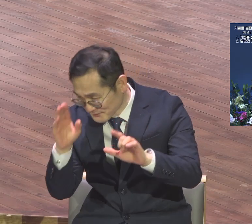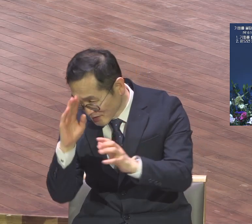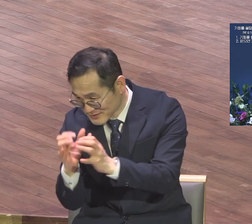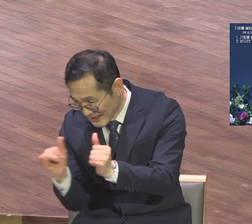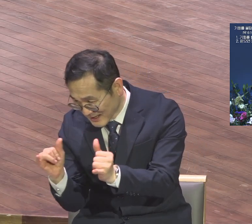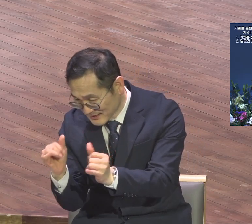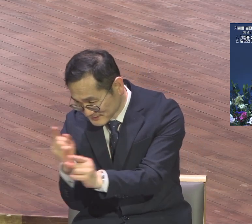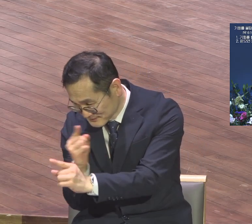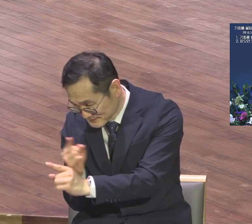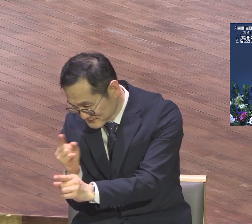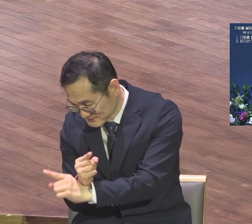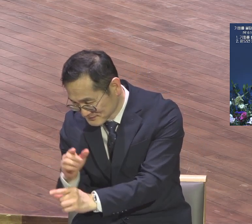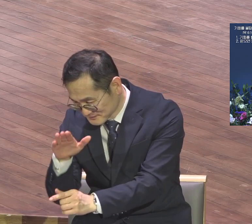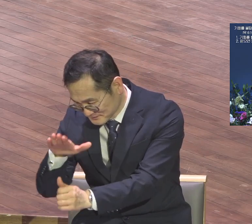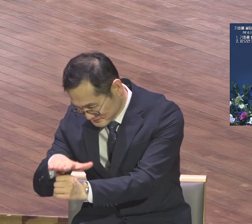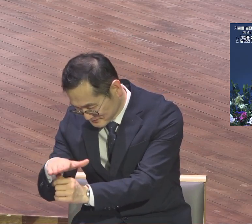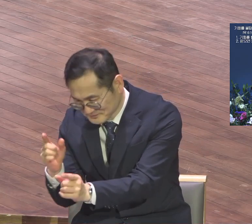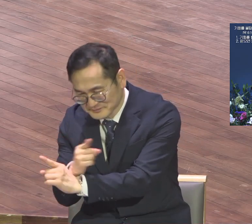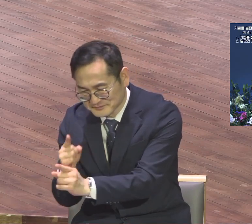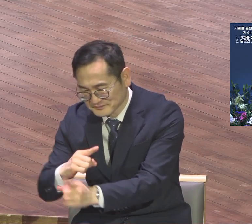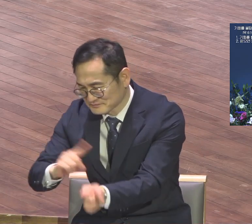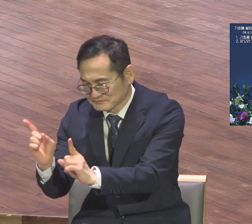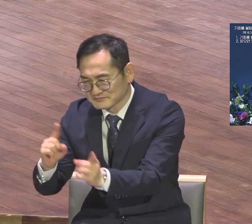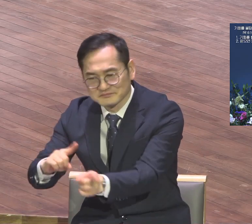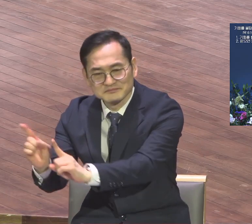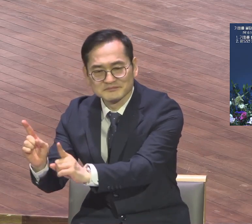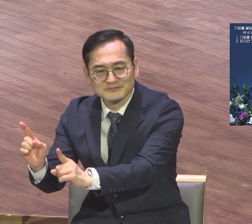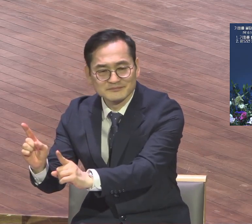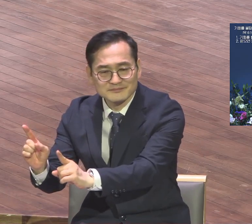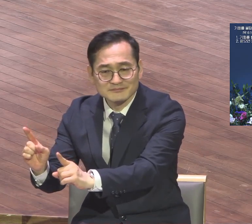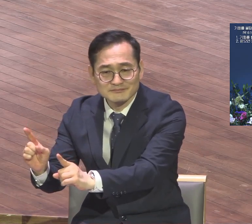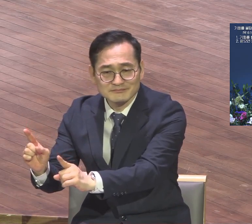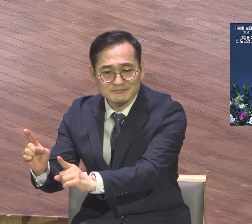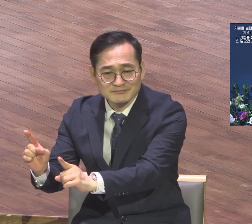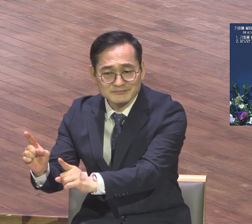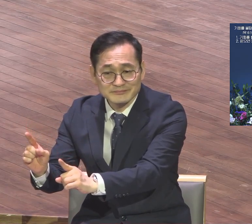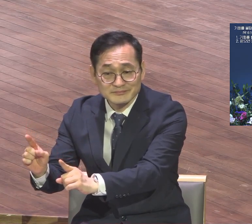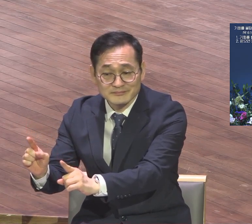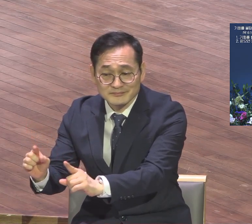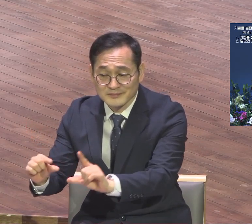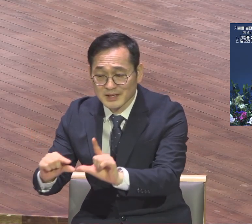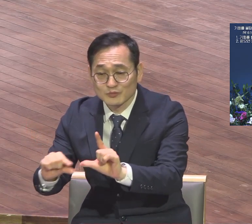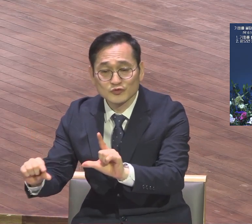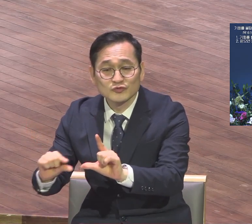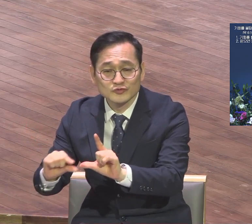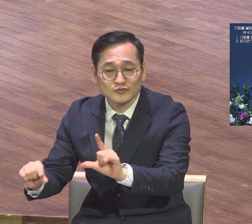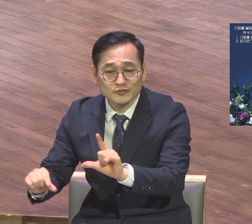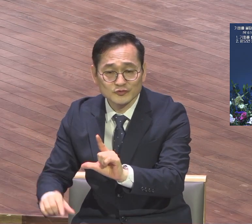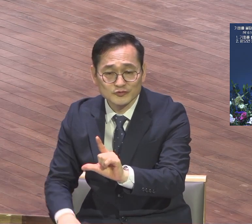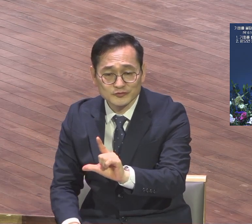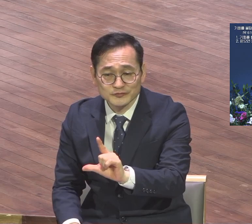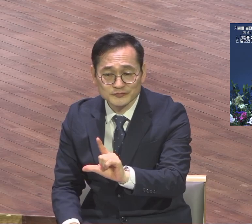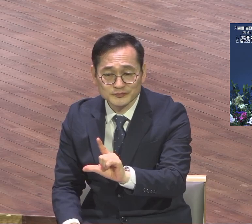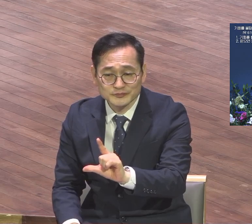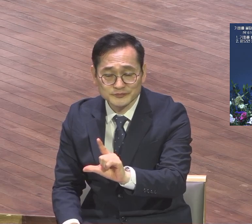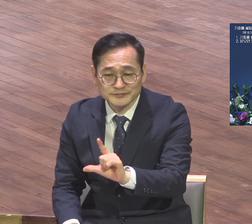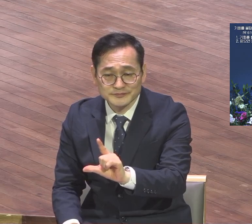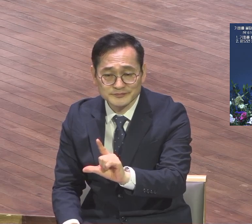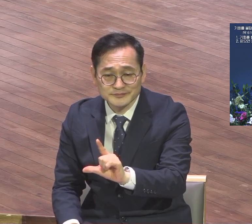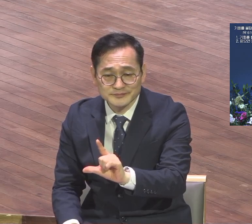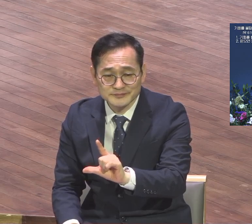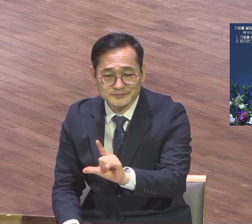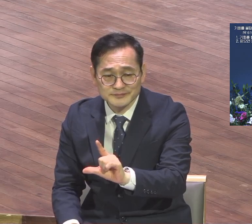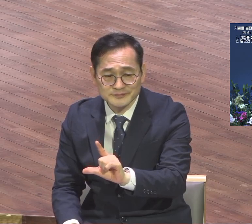병자는 치유받았다. 다만 소수의 병자에게 안수하여 고치실 뿐이었고, 소수.